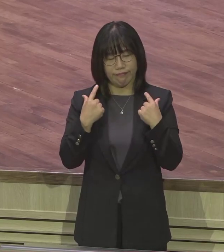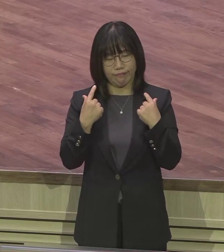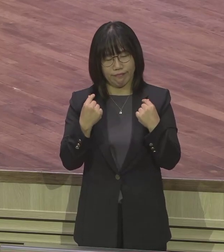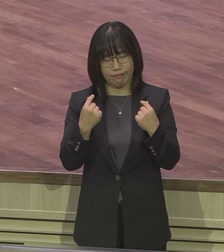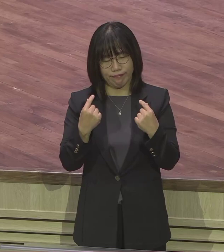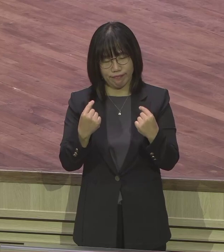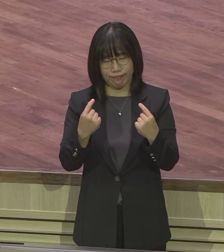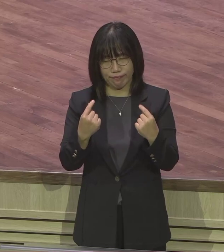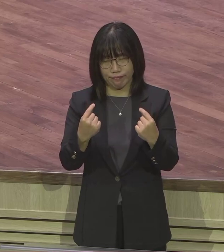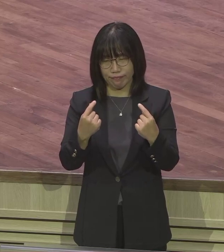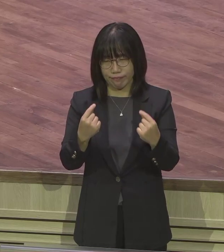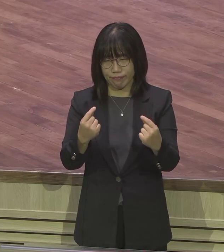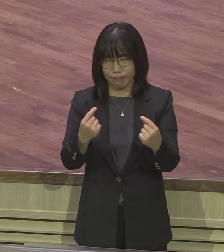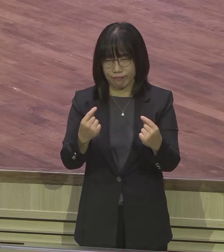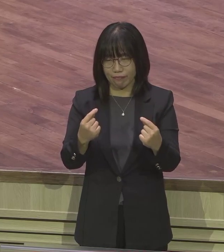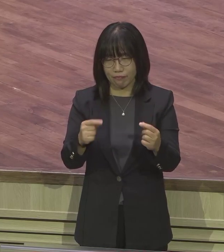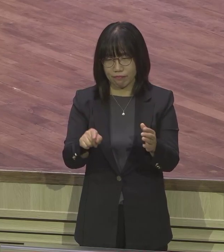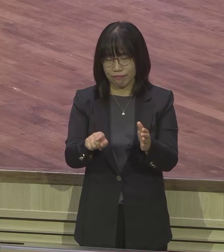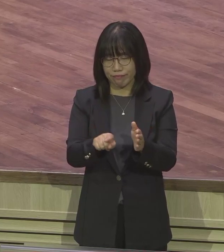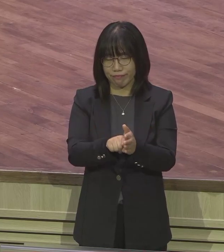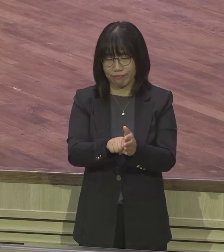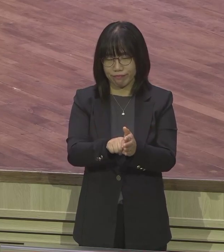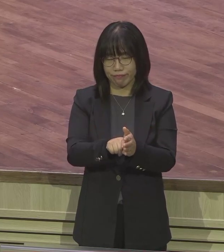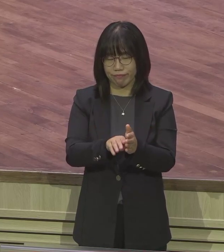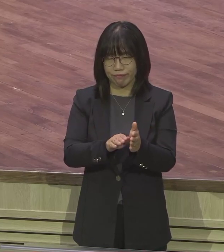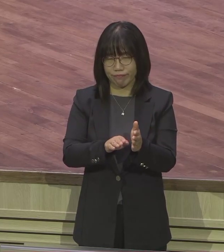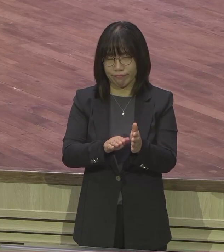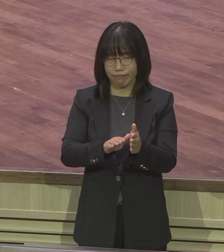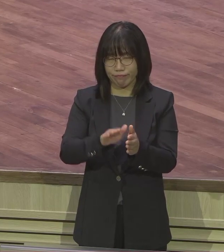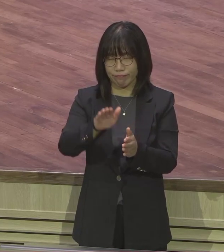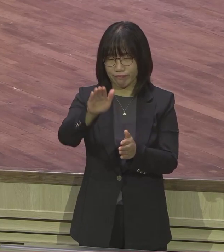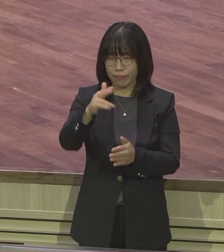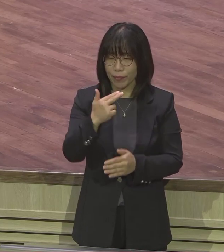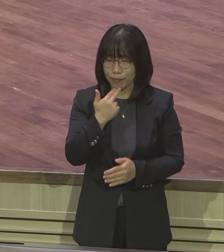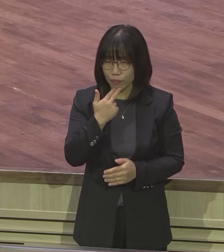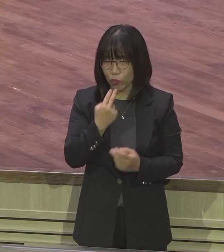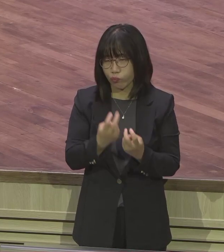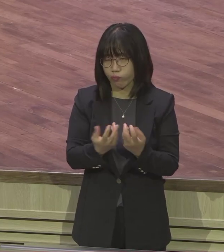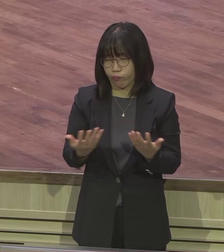전혀 영적 무브먼트가 없어. 영적 지각 변동이 없어.